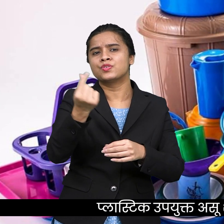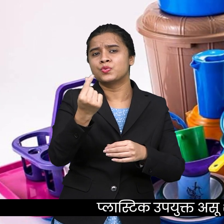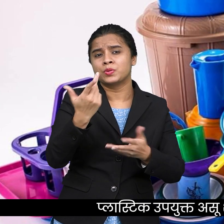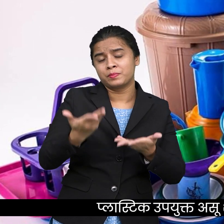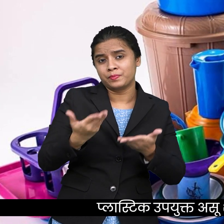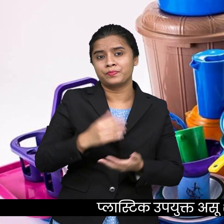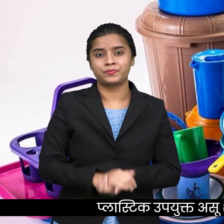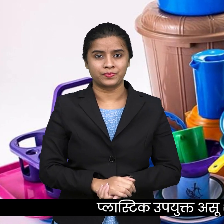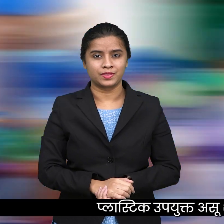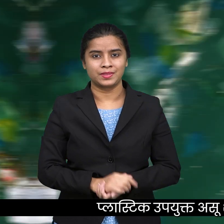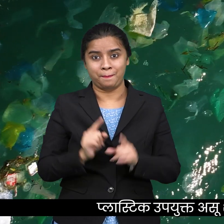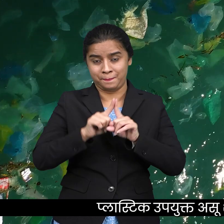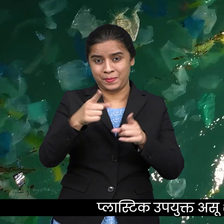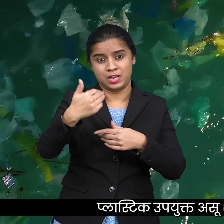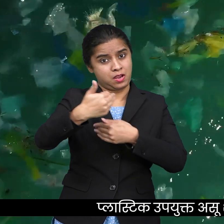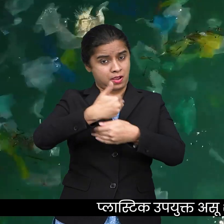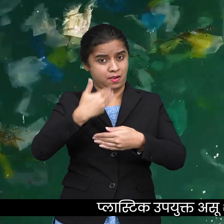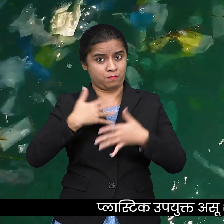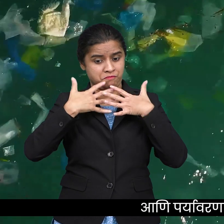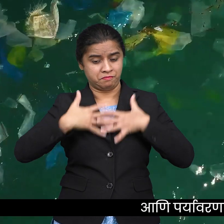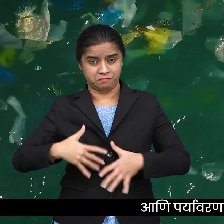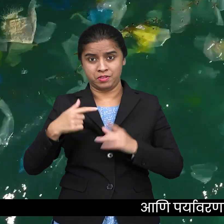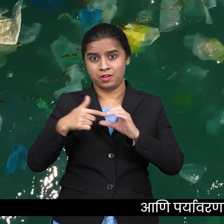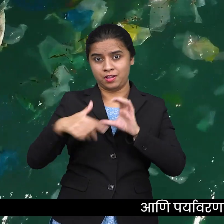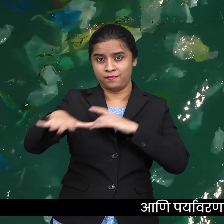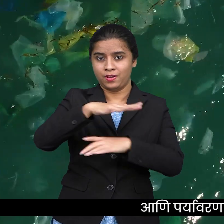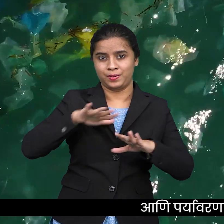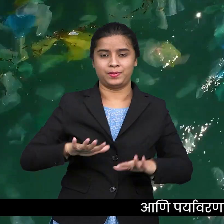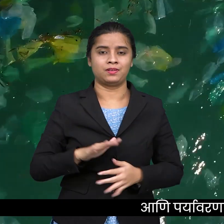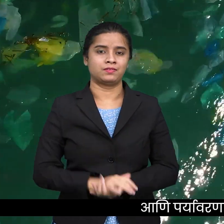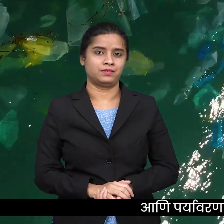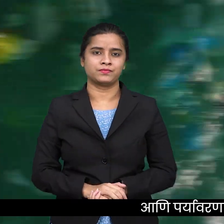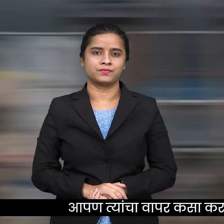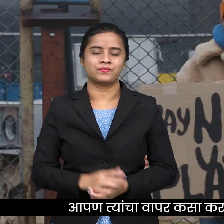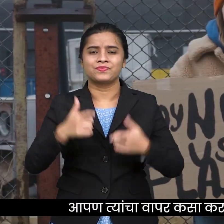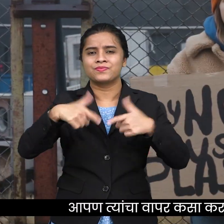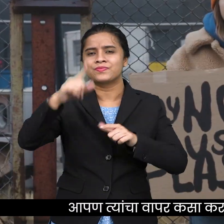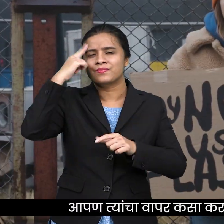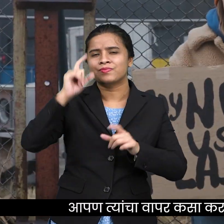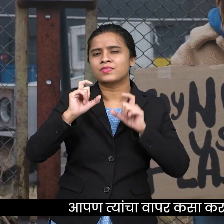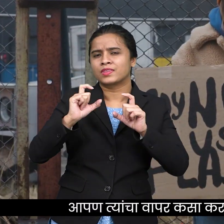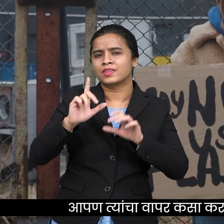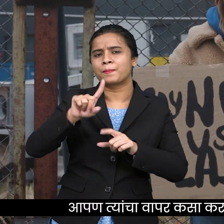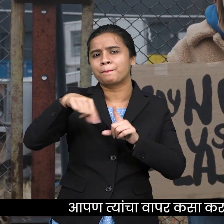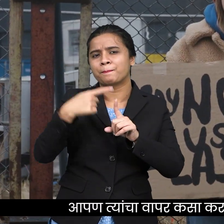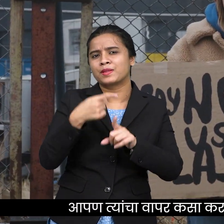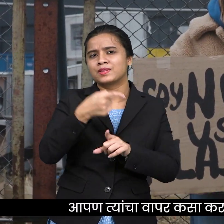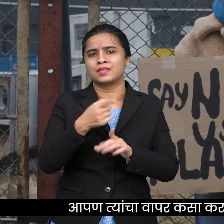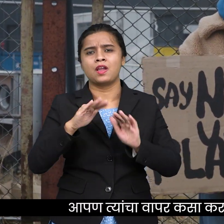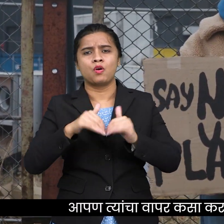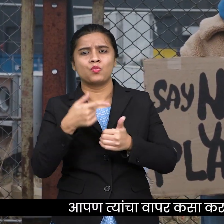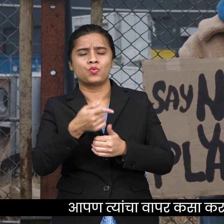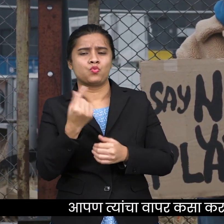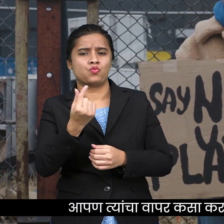प्लास्टिक उपयुक्त असू शकते, परंतु ते आपल्या आरोग्याला आणि पर्यावरणाला देखील हानी पोहोचवते. आपण त्यांचा वापर कसा करतो